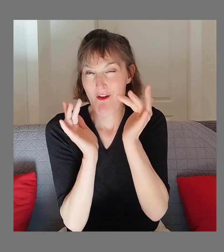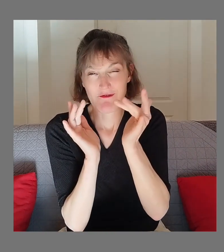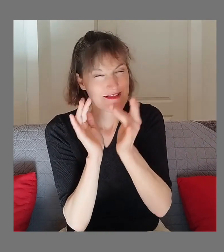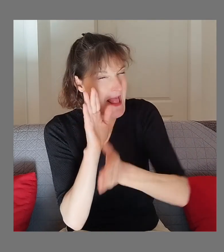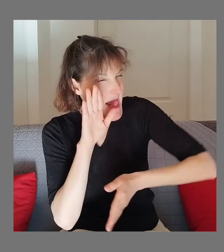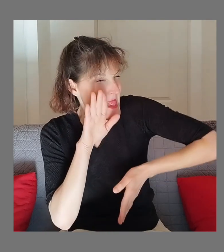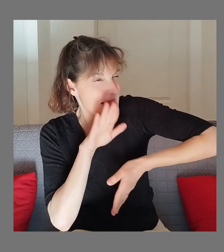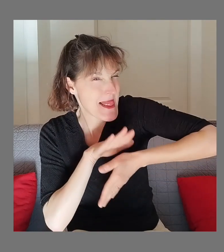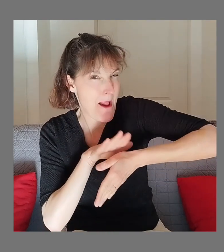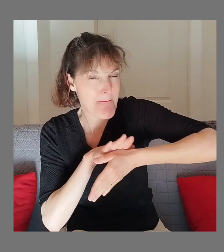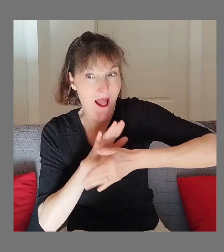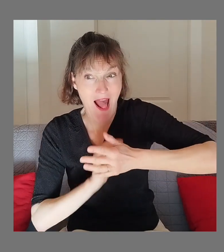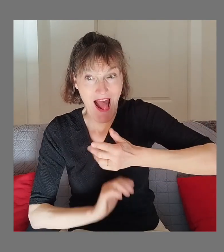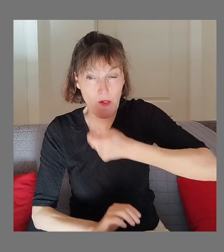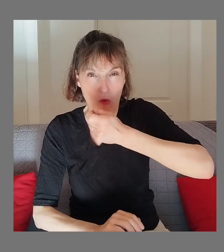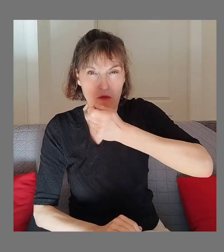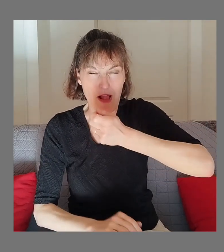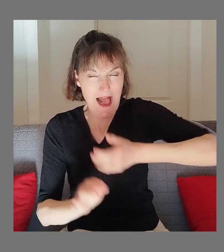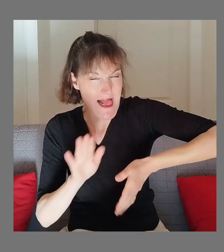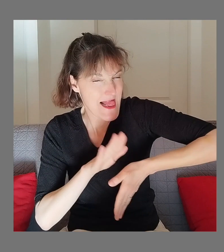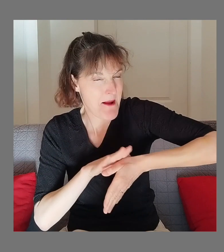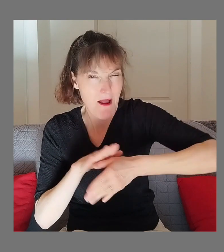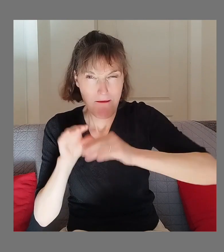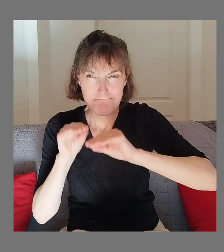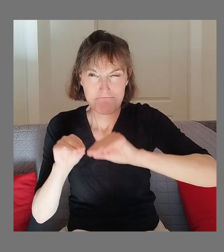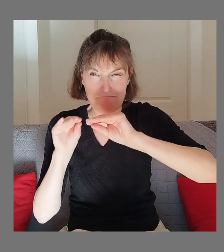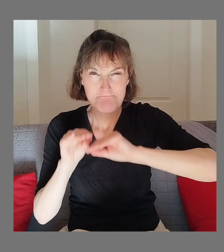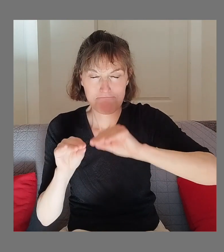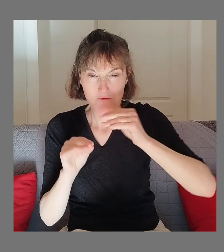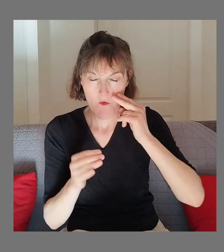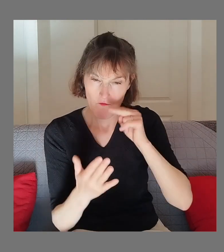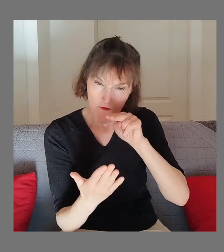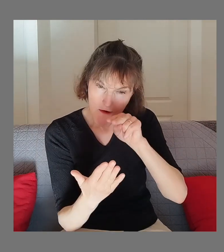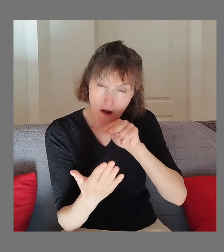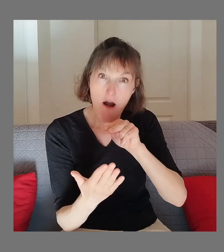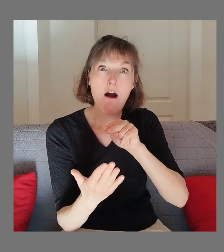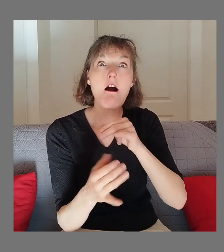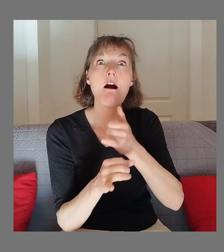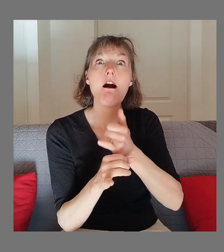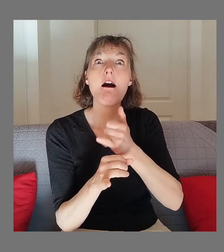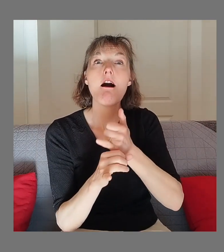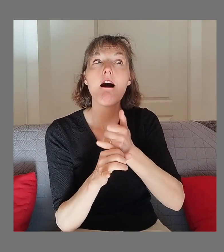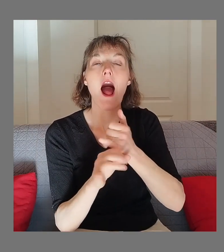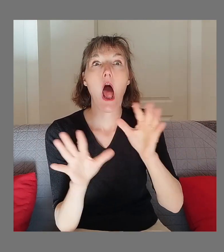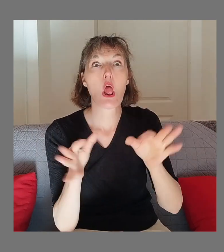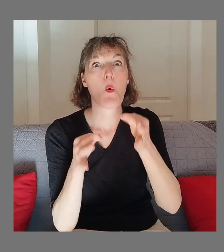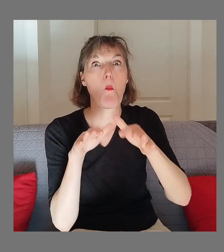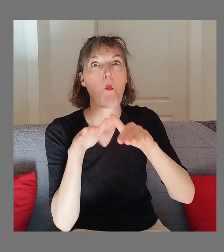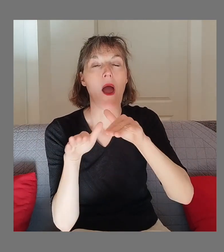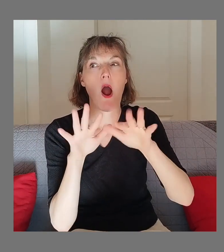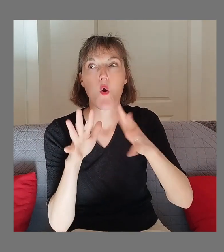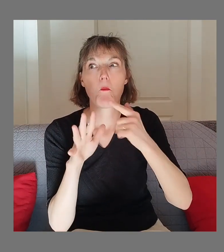Et il y a une expérience qui a mis vraiment le départ de l'enseignement et de l'éducation.